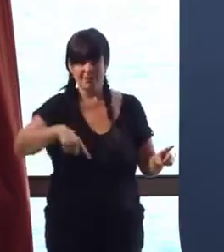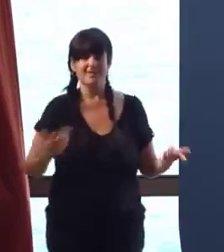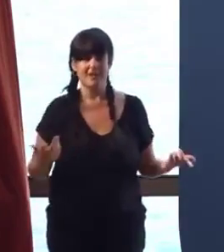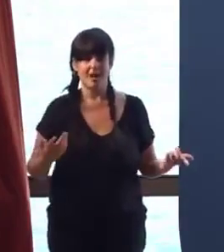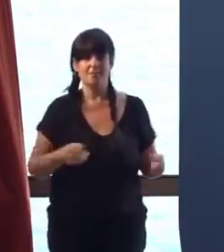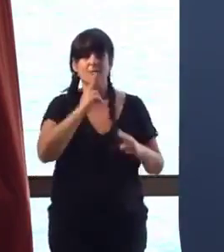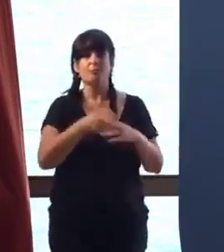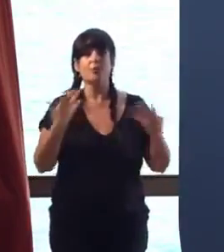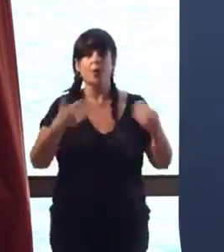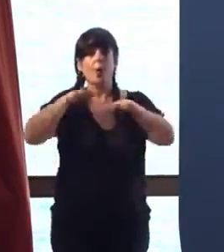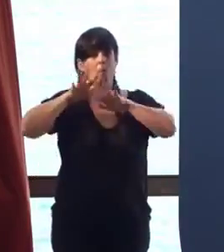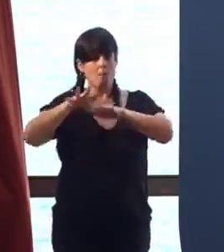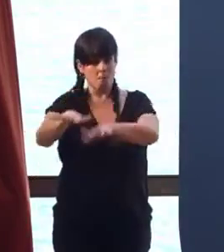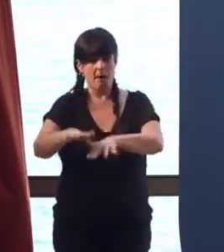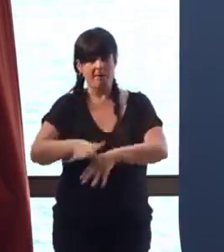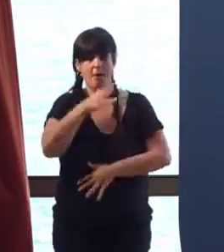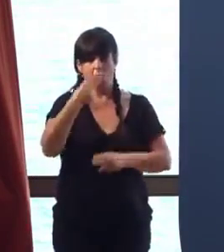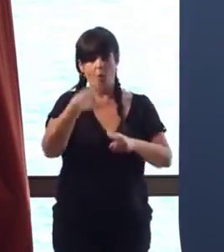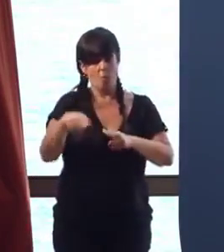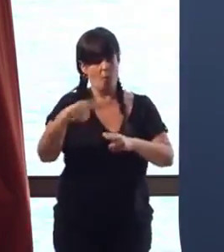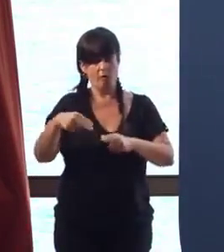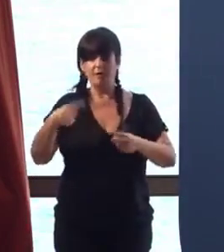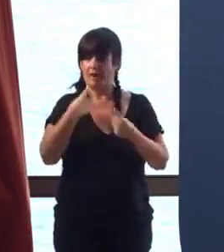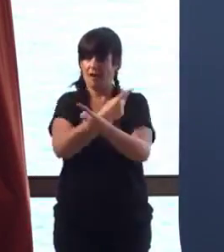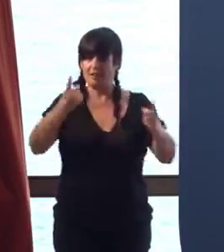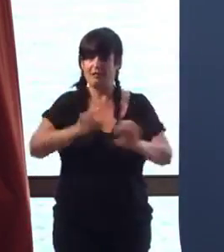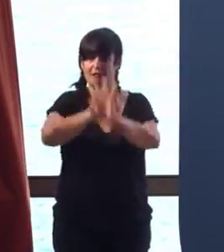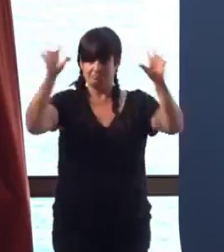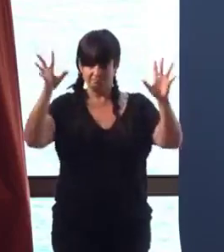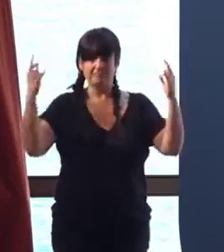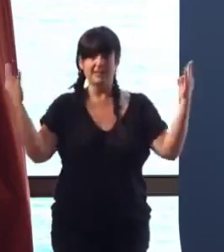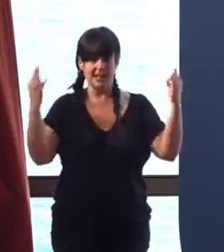en marea, porque en política hay que elegir y hay que decir con quién estás.